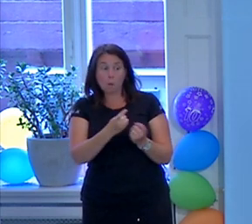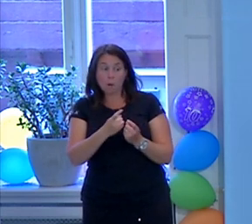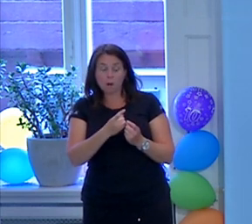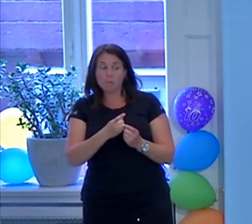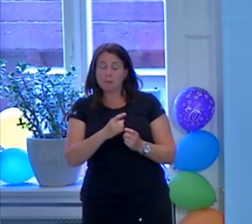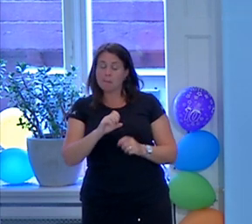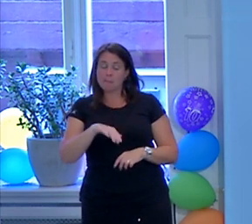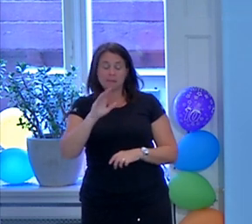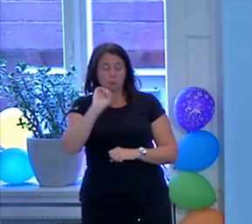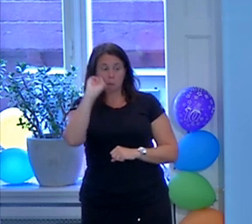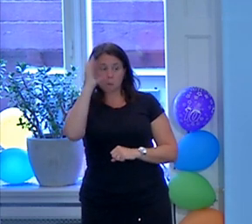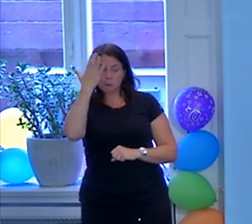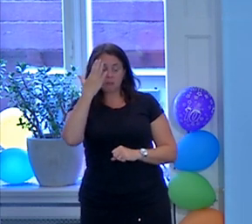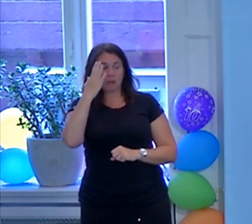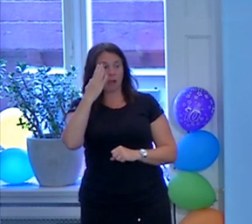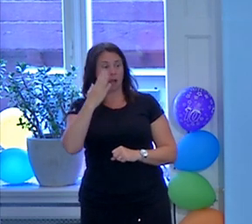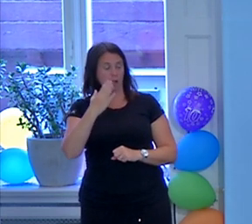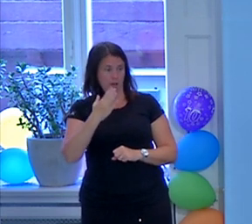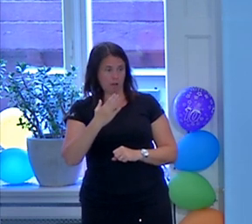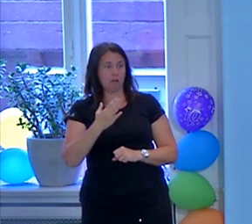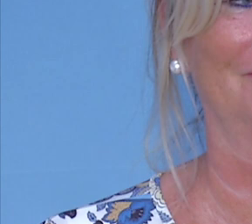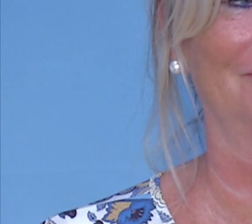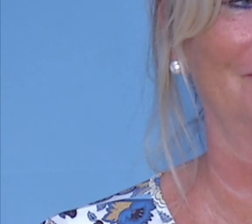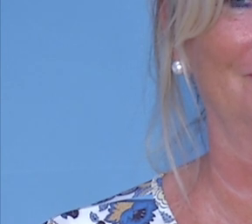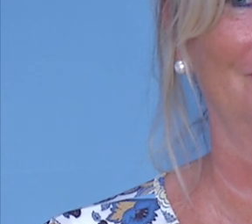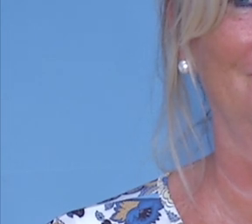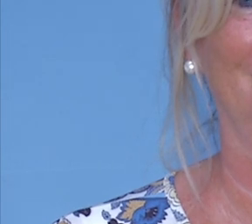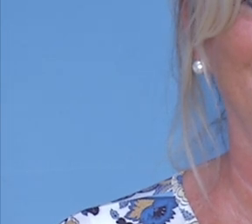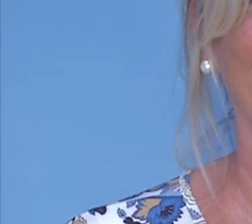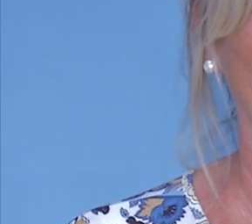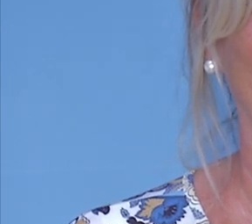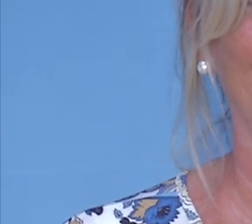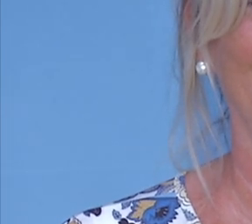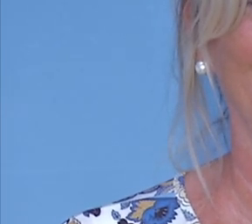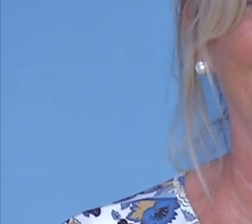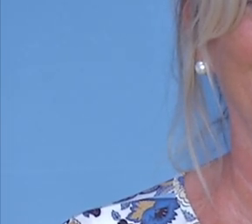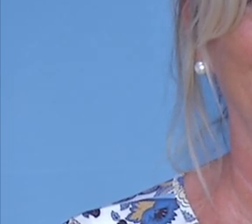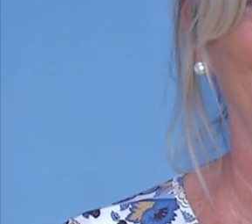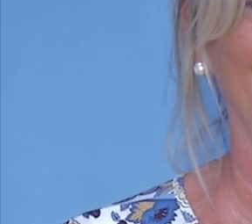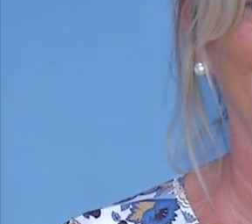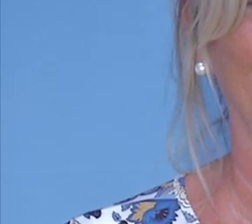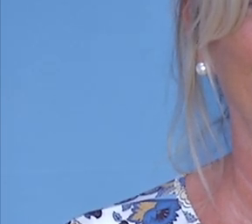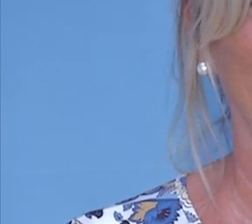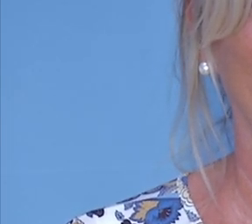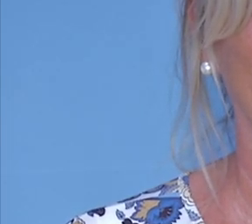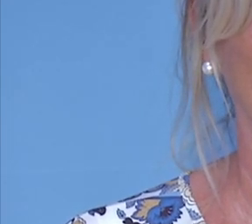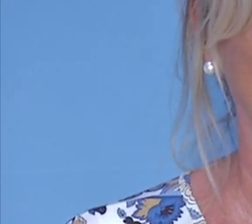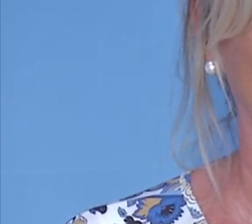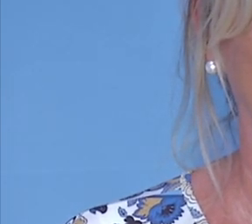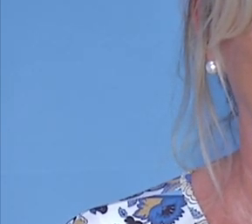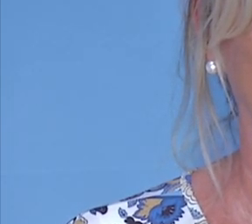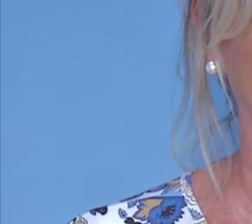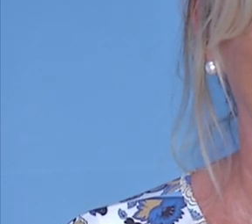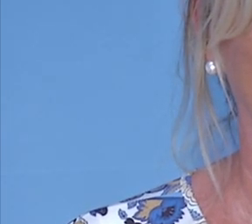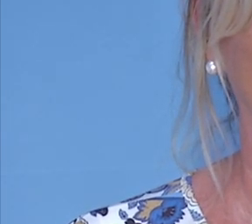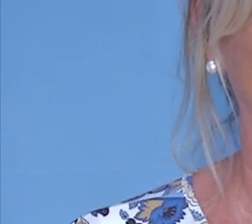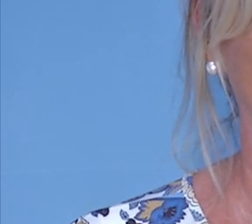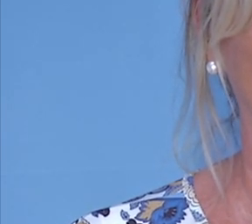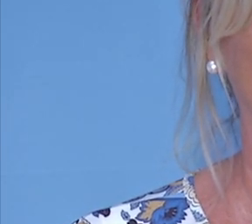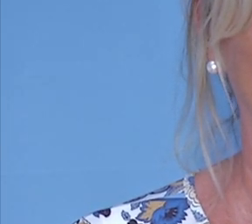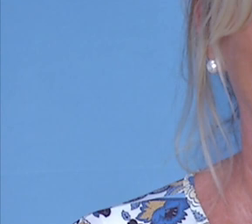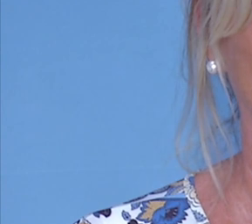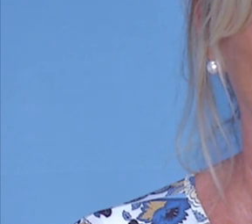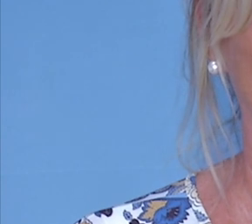bästa innovatörerna, eller hur? Ja, det måste vi. Men från vårt perspektiv så behöver vi nätverket med dem.